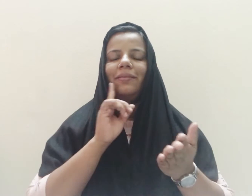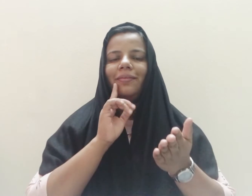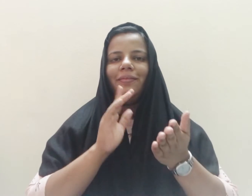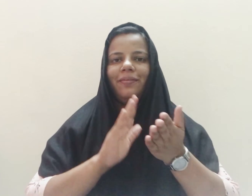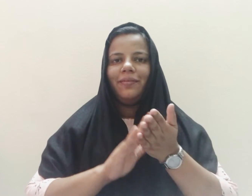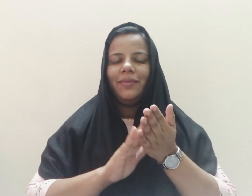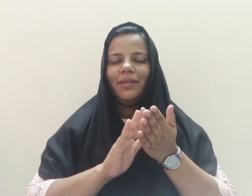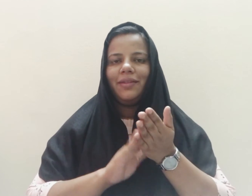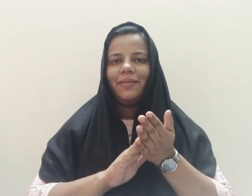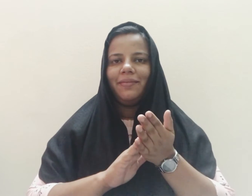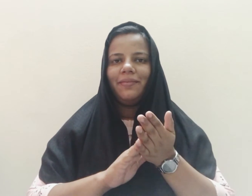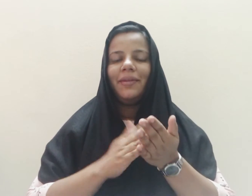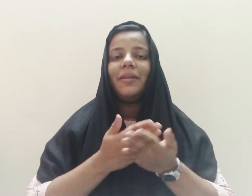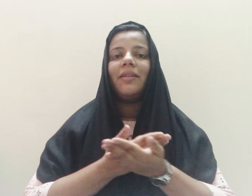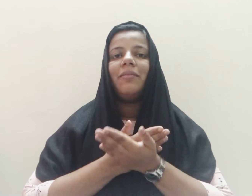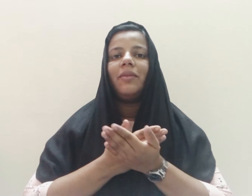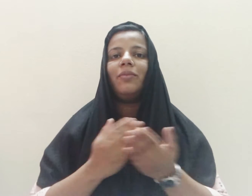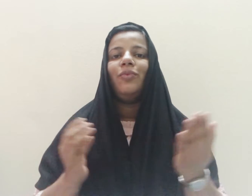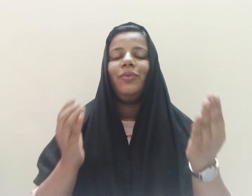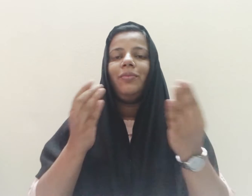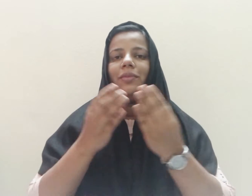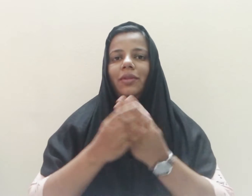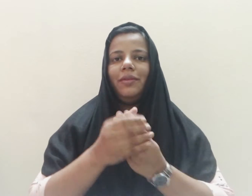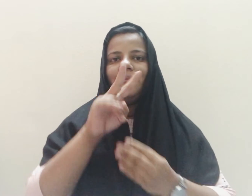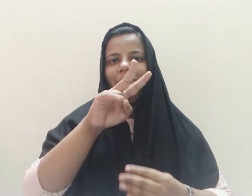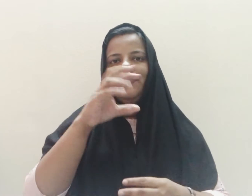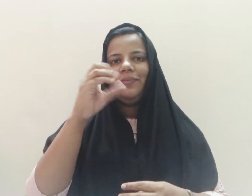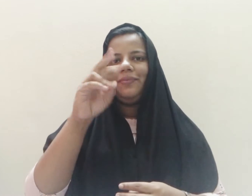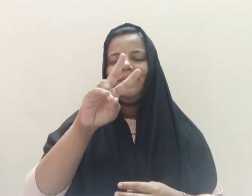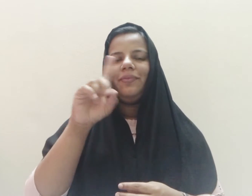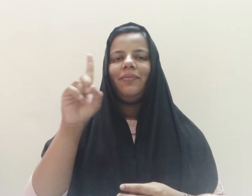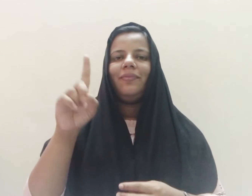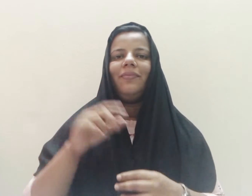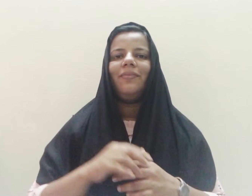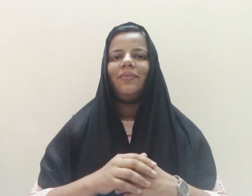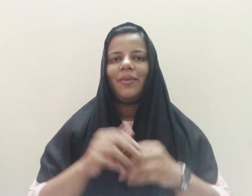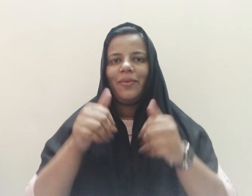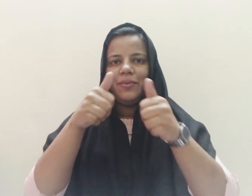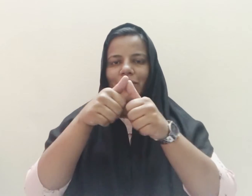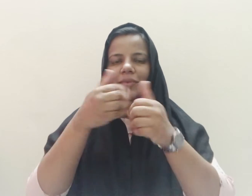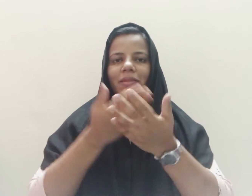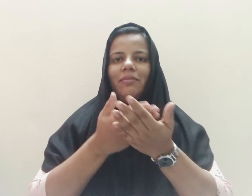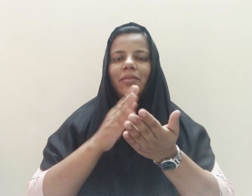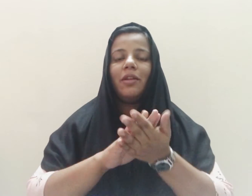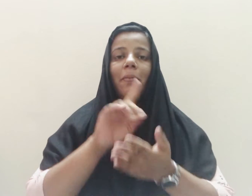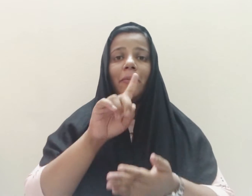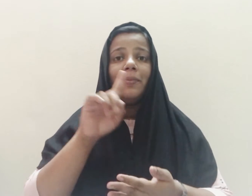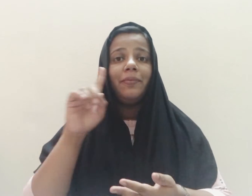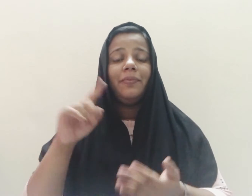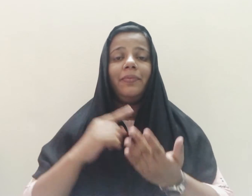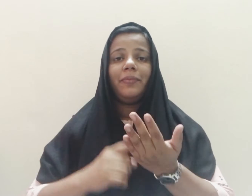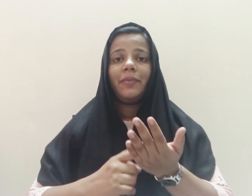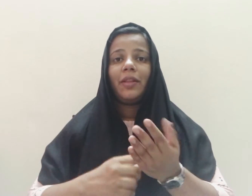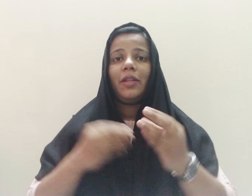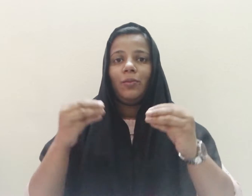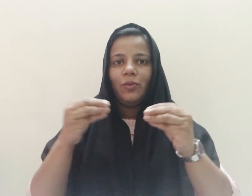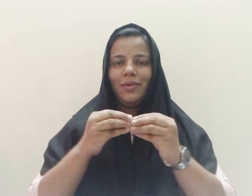പ്രഭാതത്തിൽ വാഴ്ത്തപ്പെടുമാറാകട്ടെ. പ്രിയപ്പെട്ട ദൈവമക്കളെ, നമുക്കൊരുമിച്ച് 2021 ഓഗസ്റ്റ് മാസം 11 ബുധനാഴ്ച